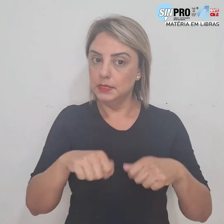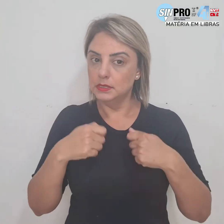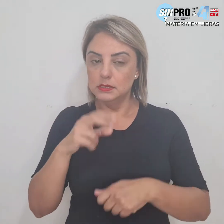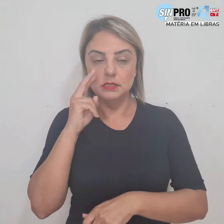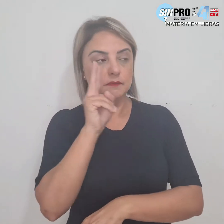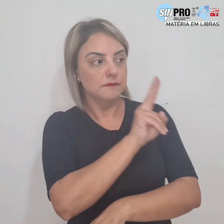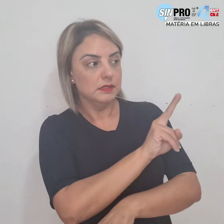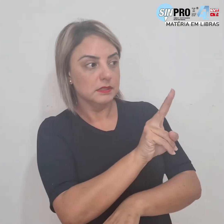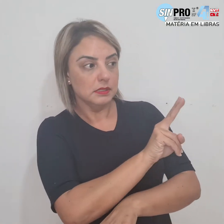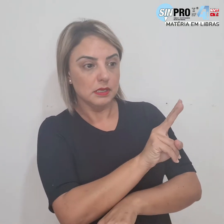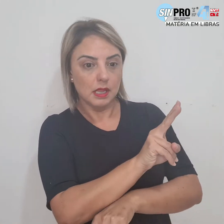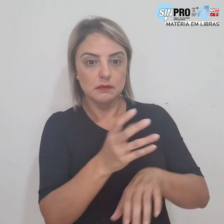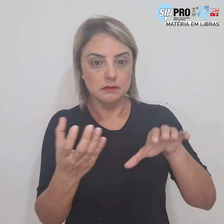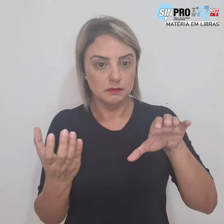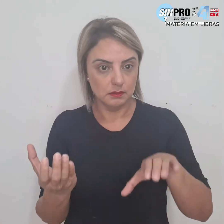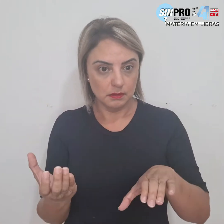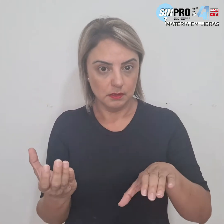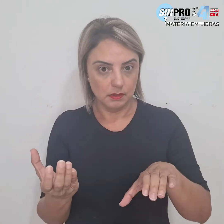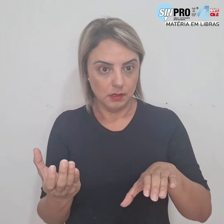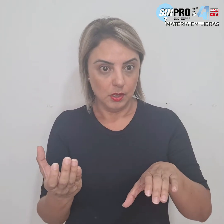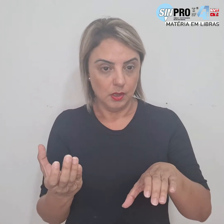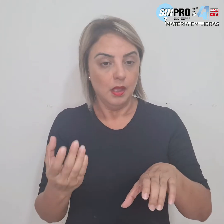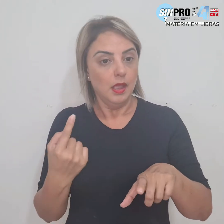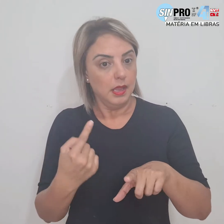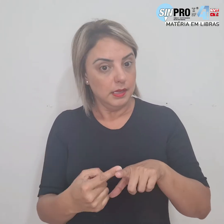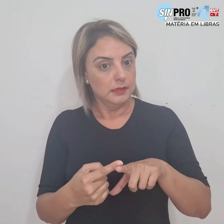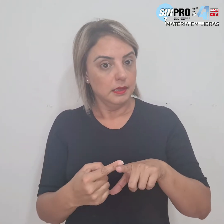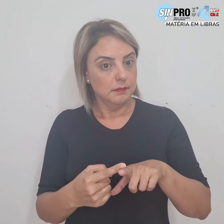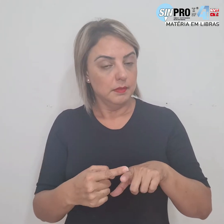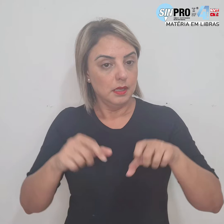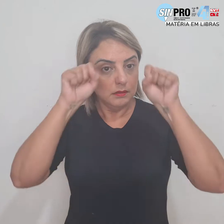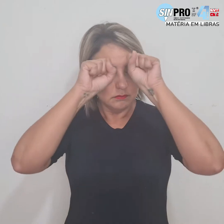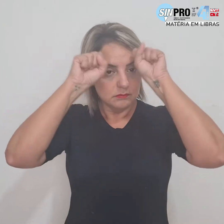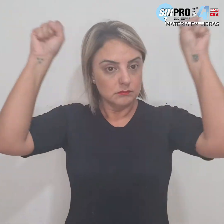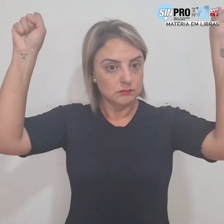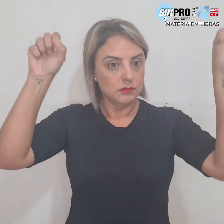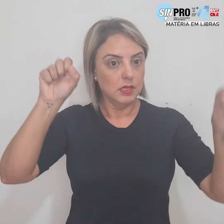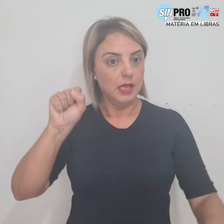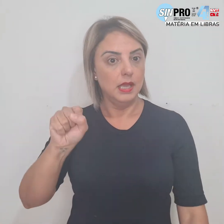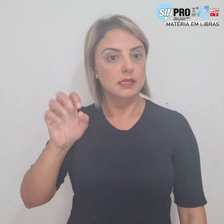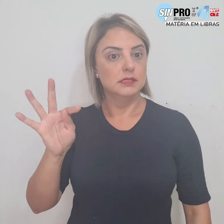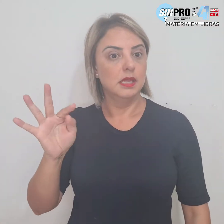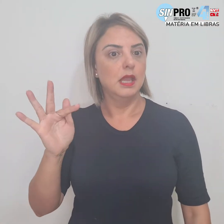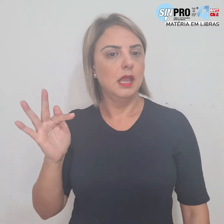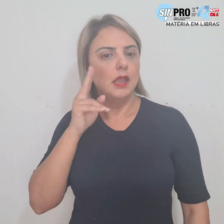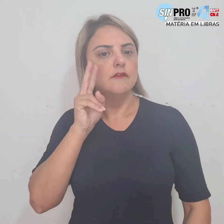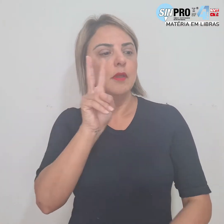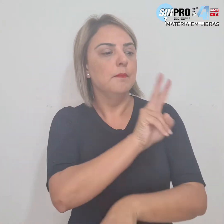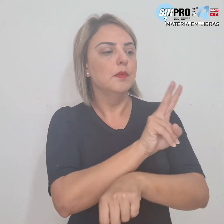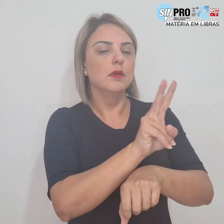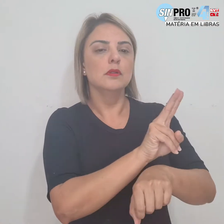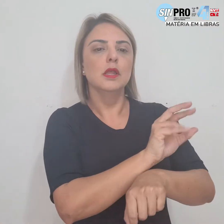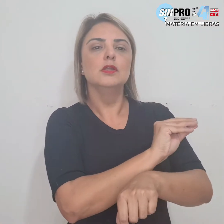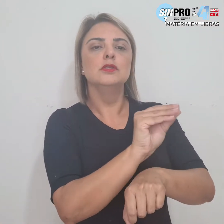essenciais a fiscalização do Congresso Nacional e a atuação do Supremo Tribunal Federal como guardião da